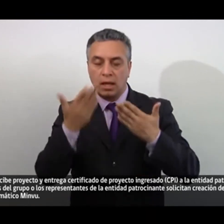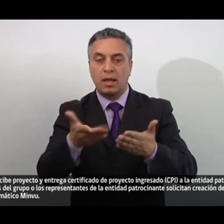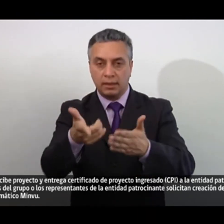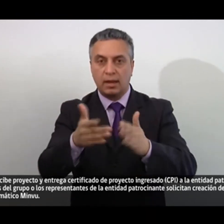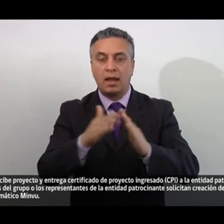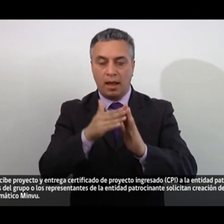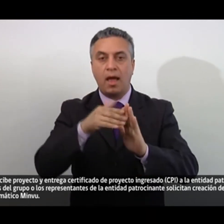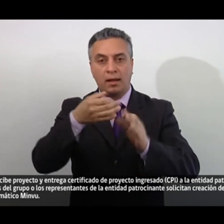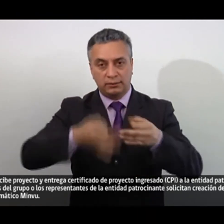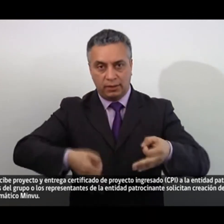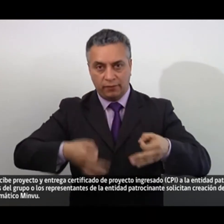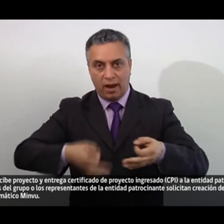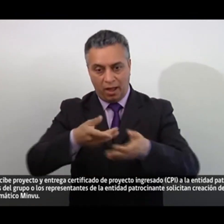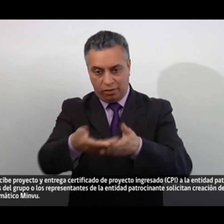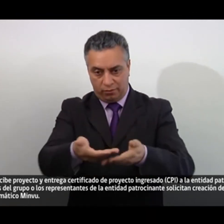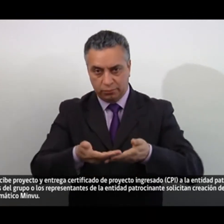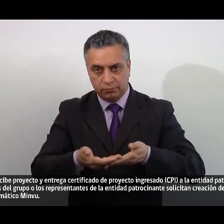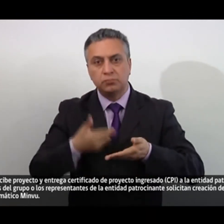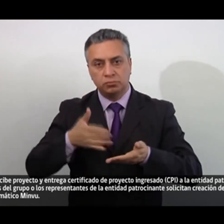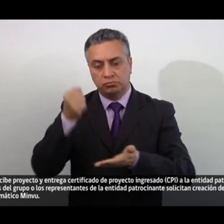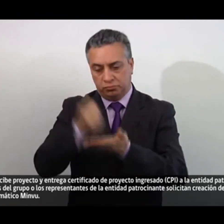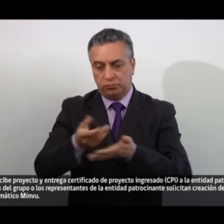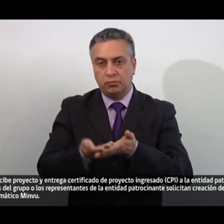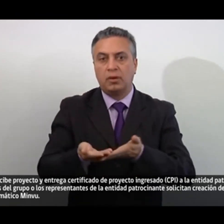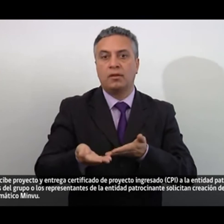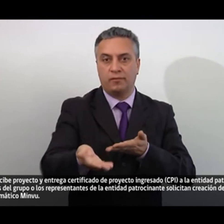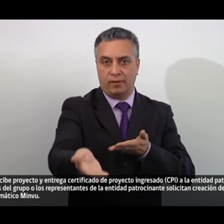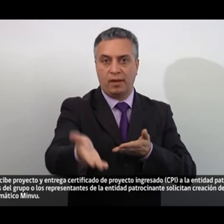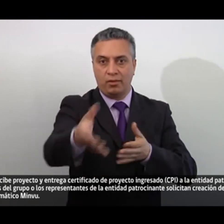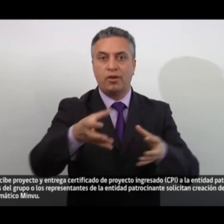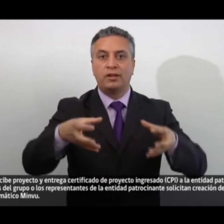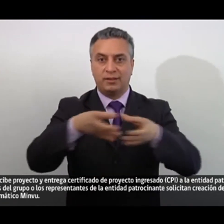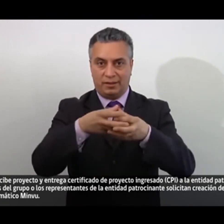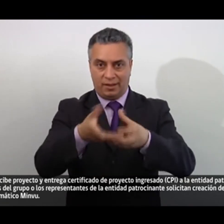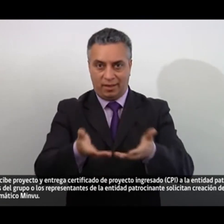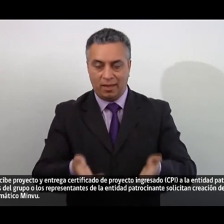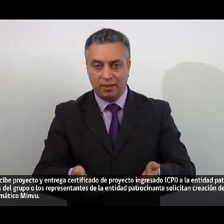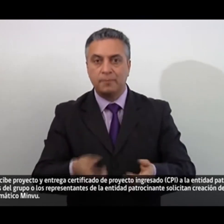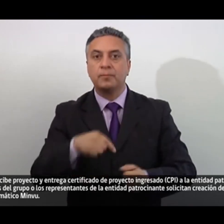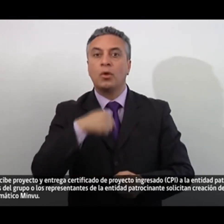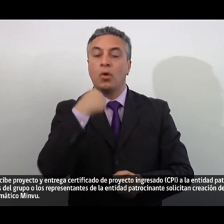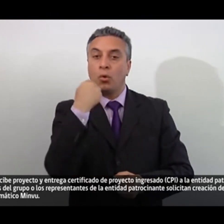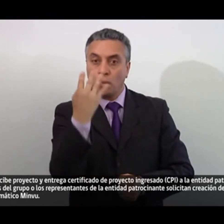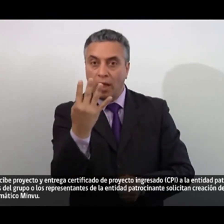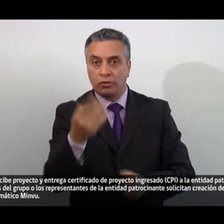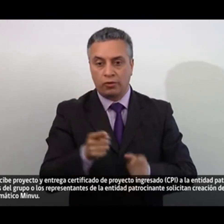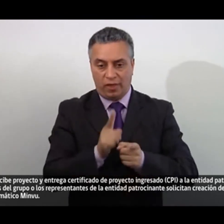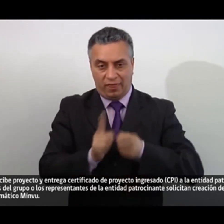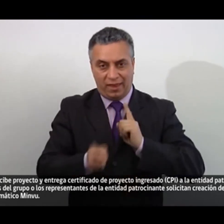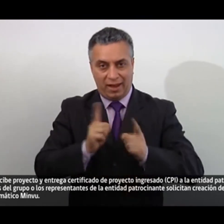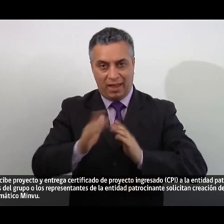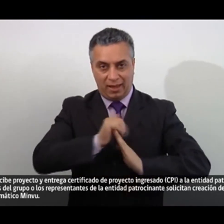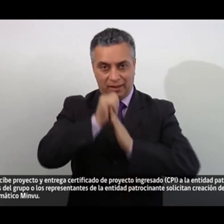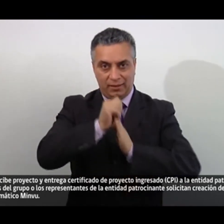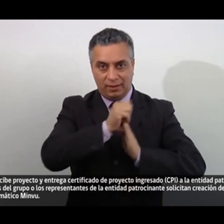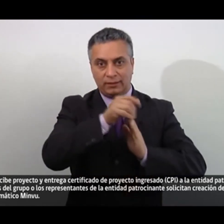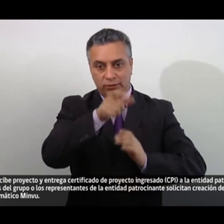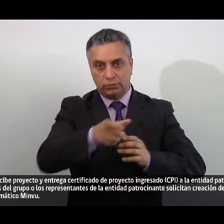entrega certificado de proyecto ingresado a la entidad patrocinante. 4. Dirigentes del grupo o